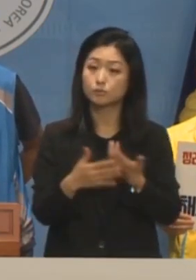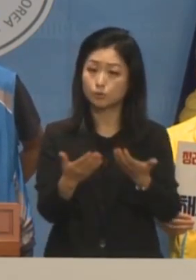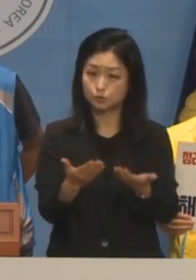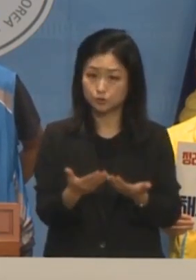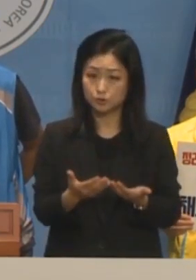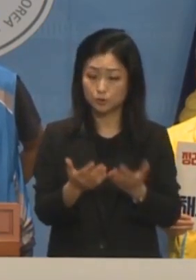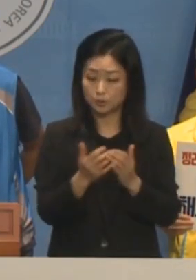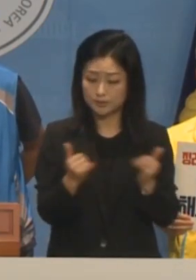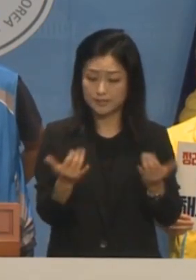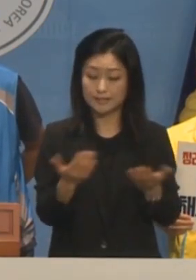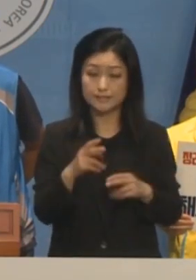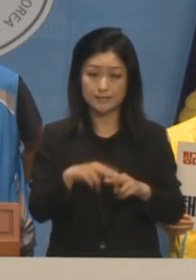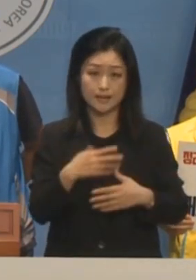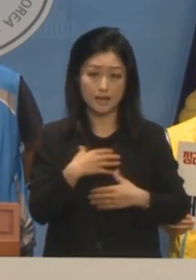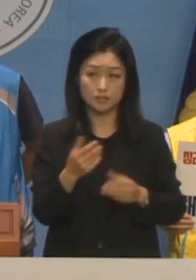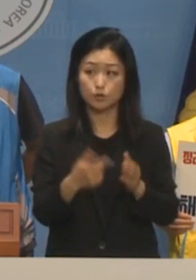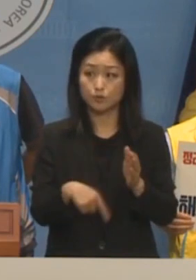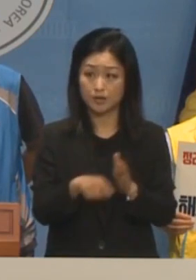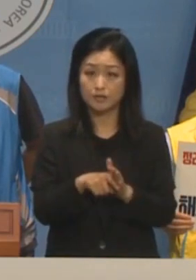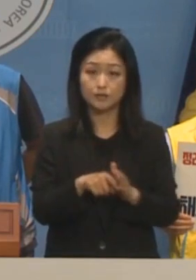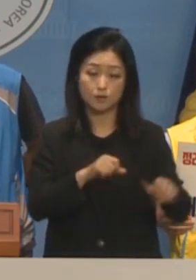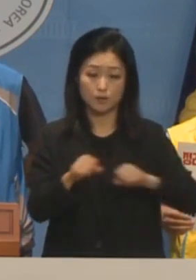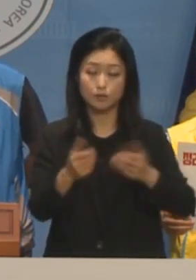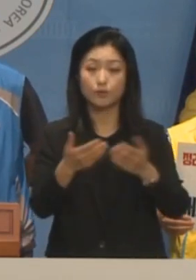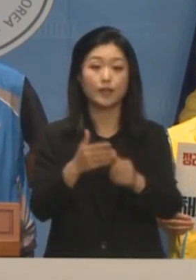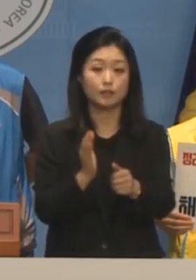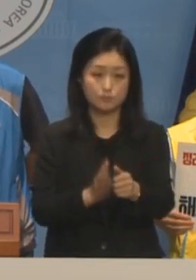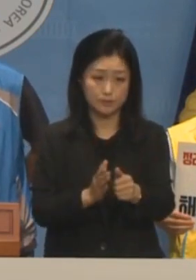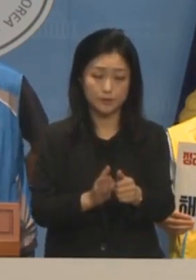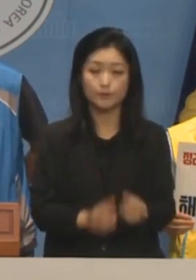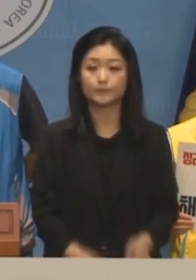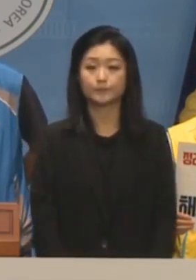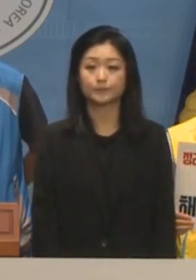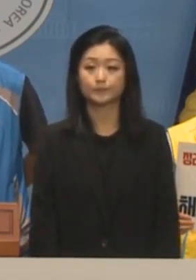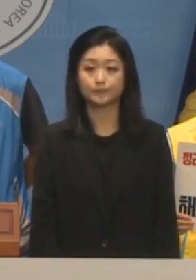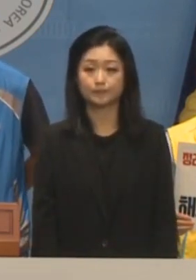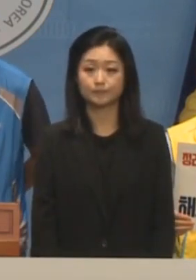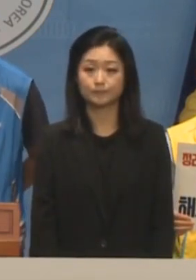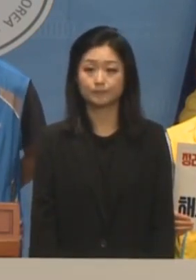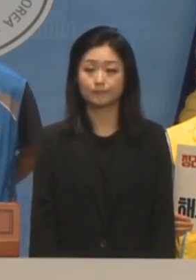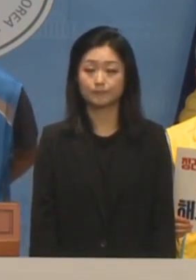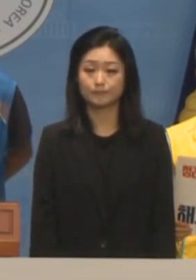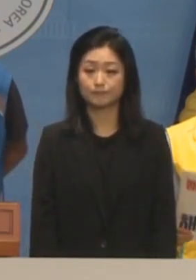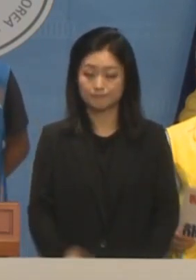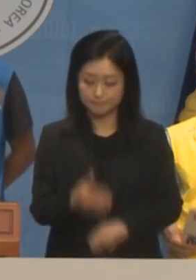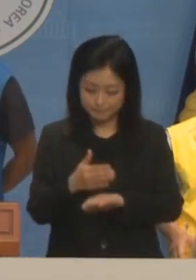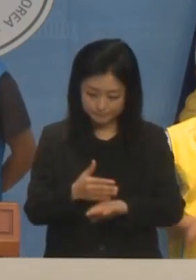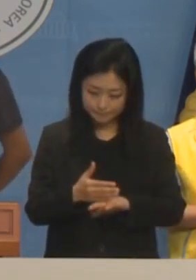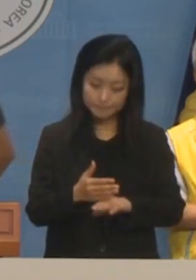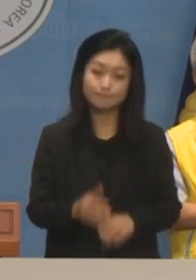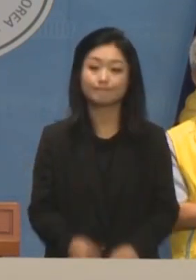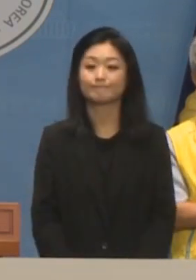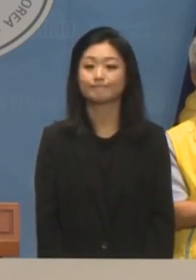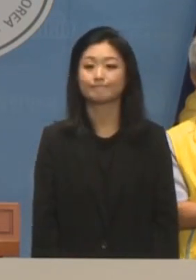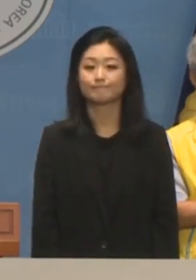노동자들의 안정적인 일자리를 위해서라도 함께 나서 주실 것을 이 자리에서 다시 한번 간곡히 호소드립니다. 감사합니다.